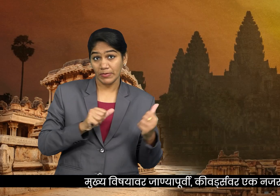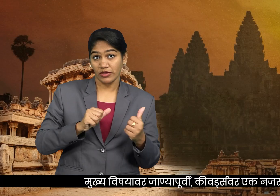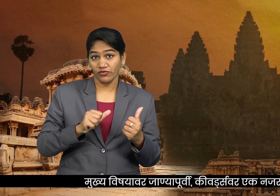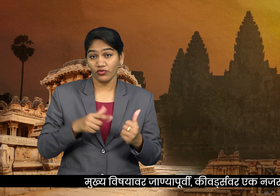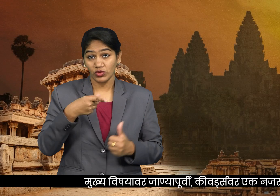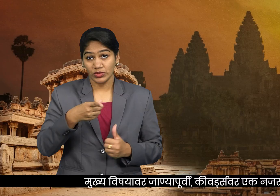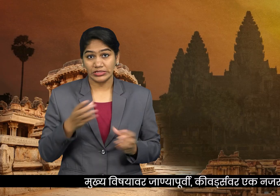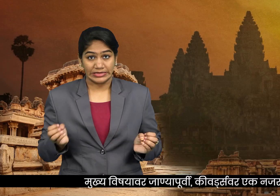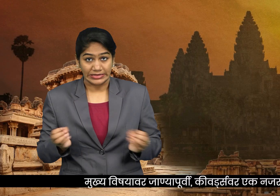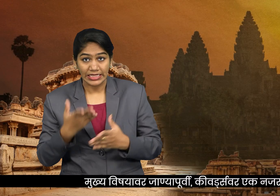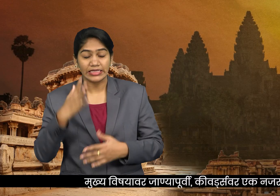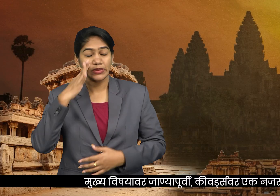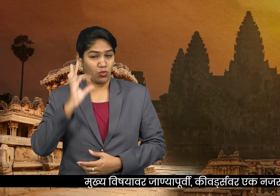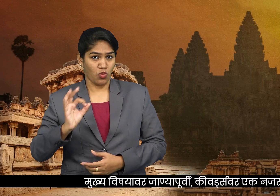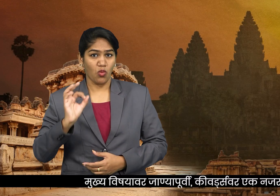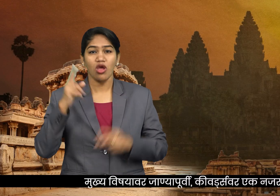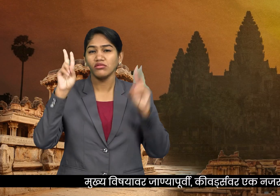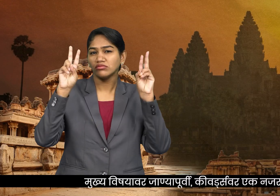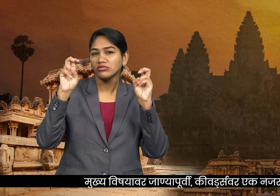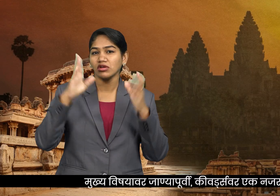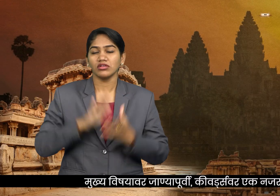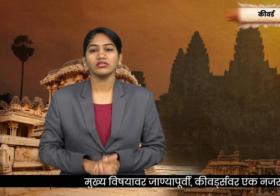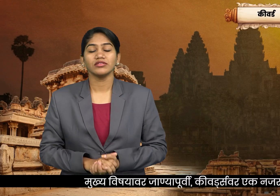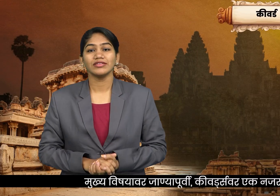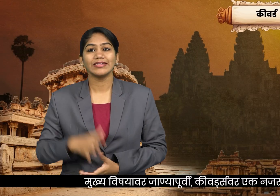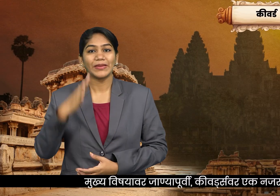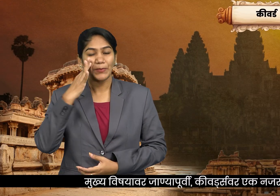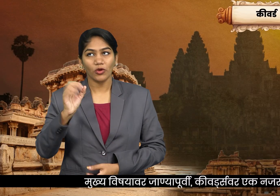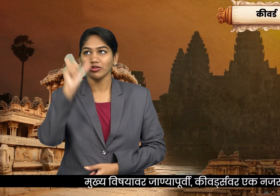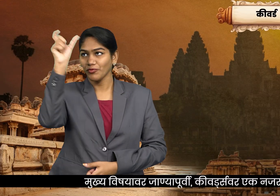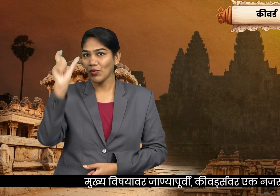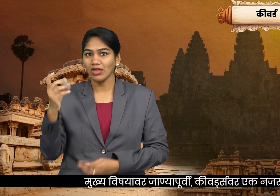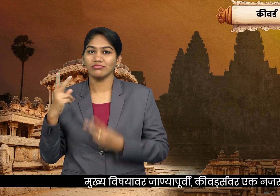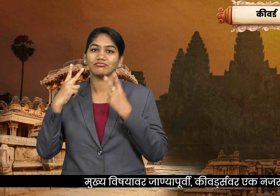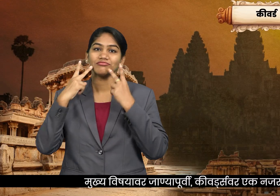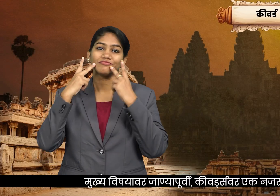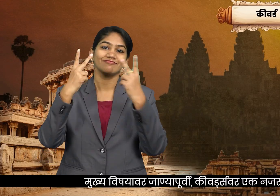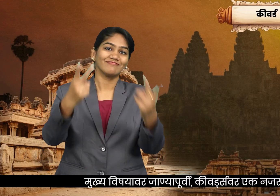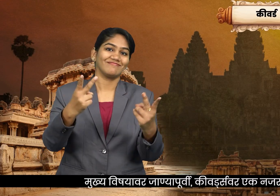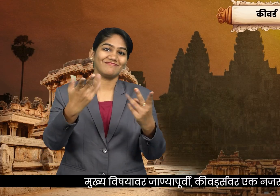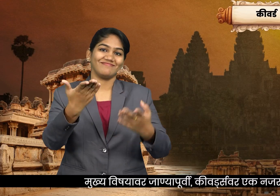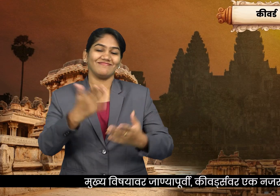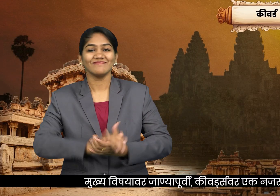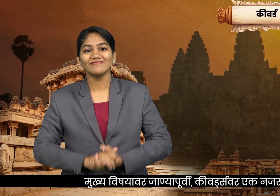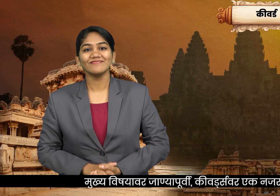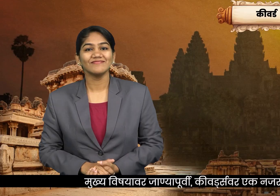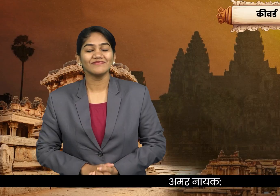मुख्य विषयावर जाण्यापूर्वी कीवर्ड्सवर एक नजर टाका.